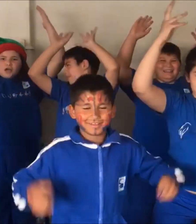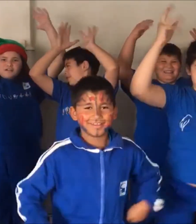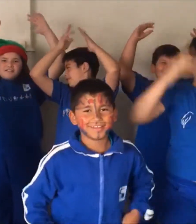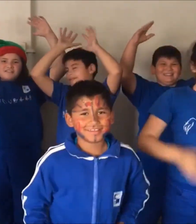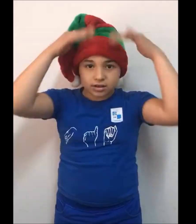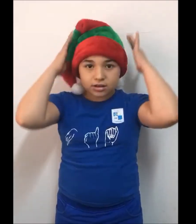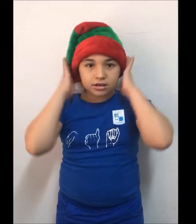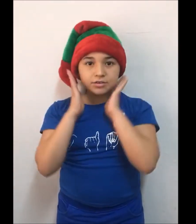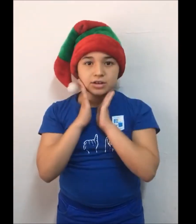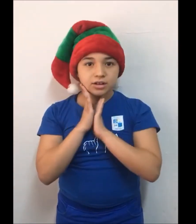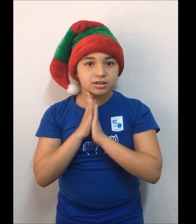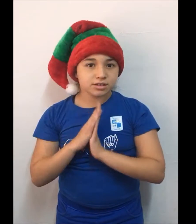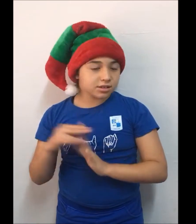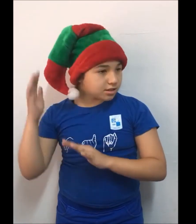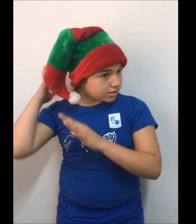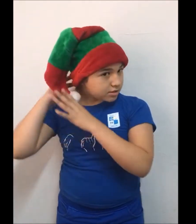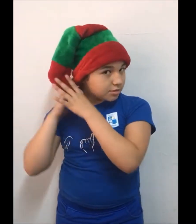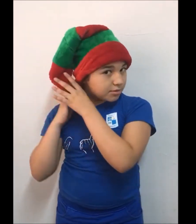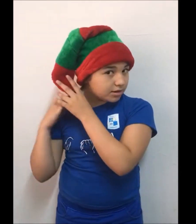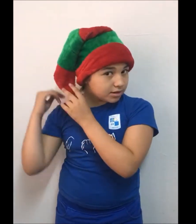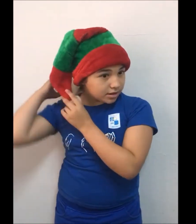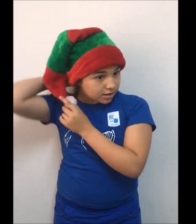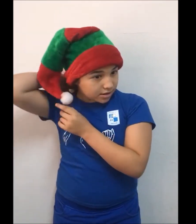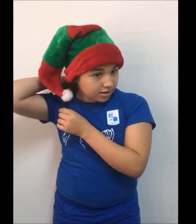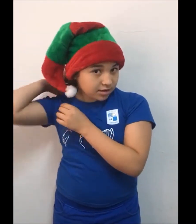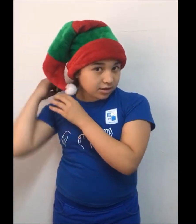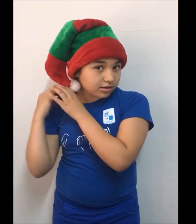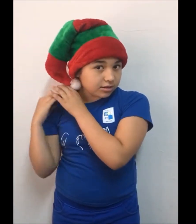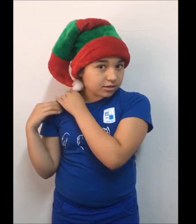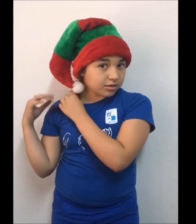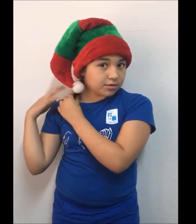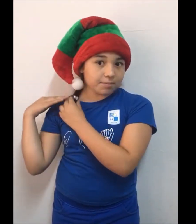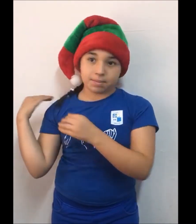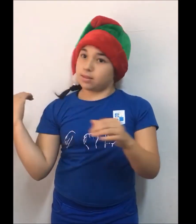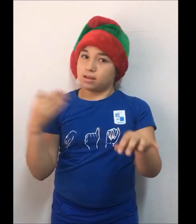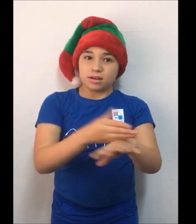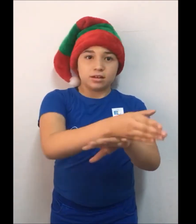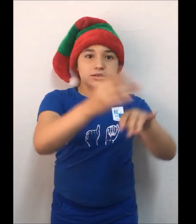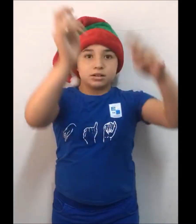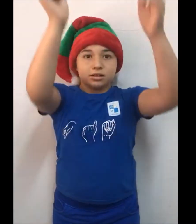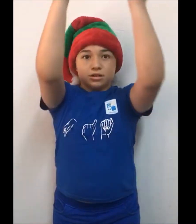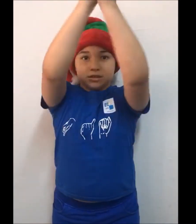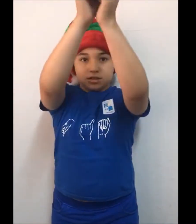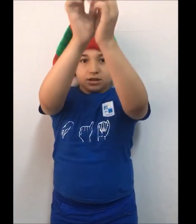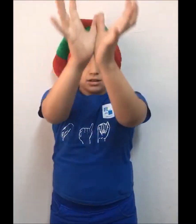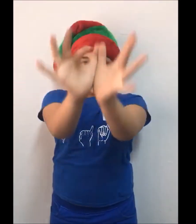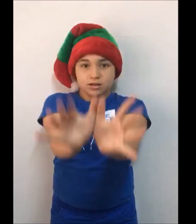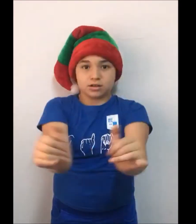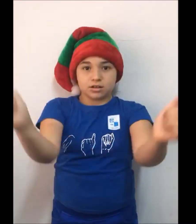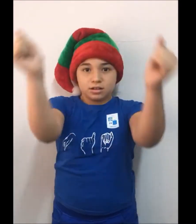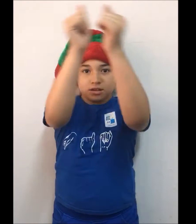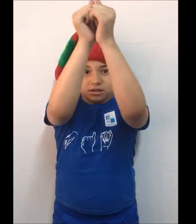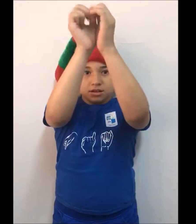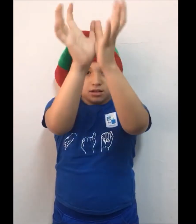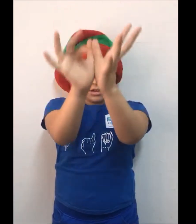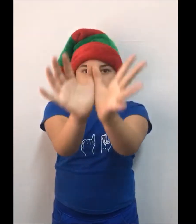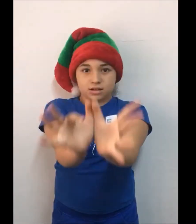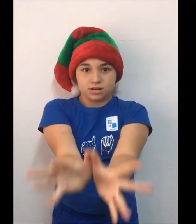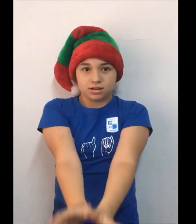La Virgen se está peinando Entre cortina y cortina